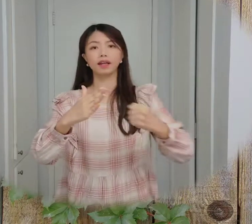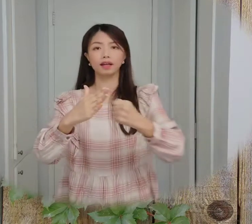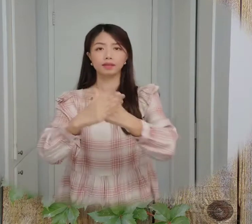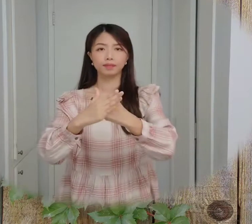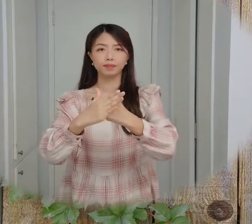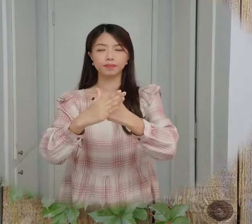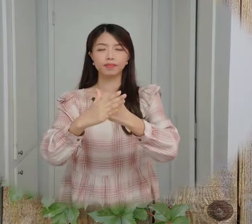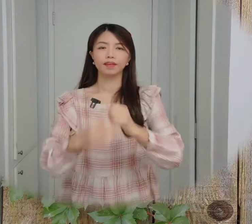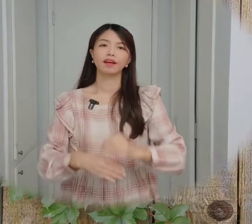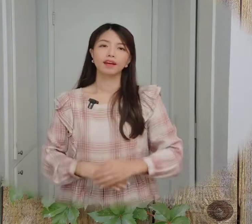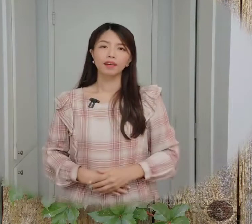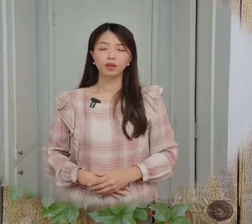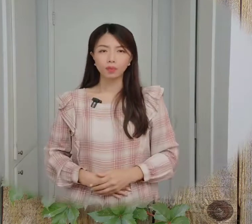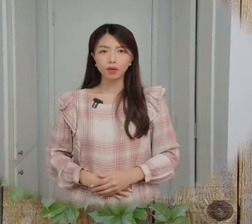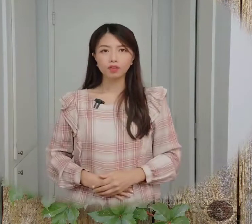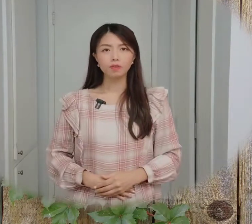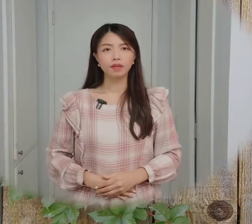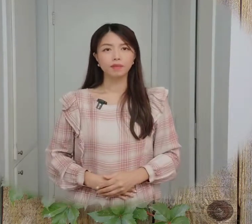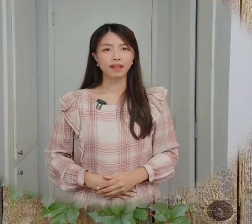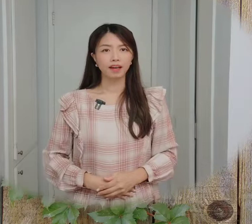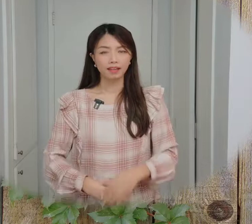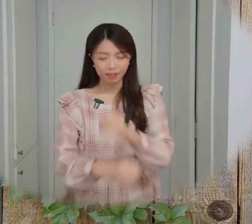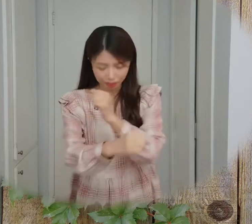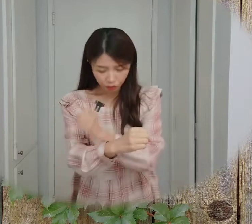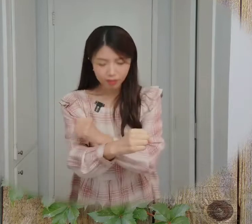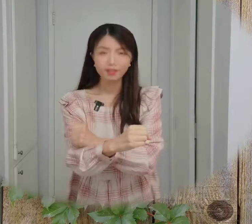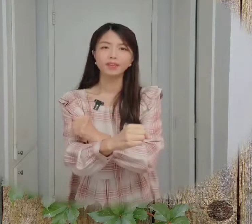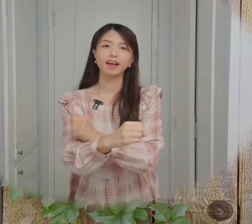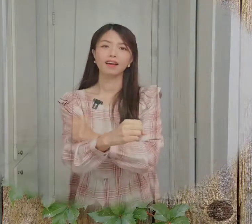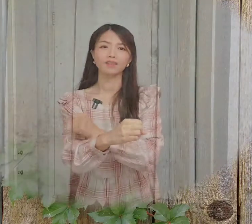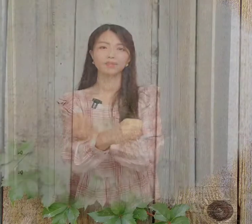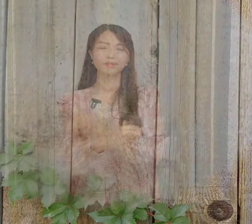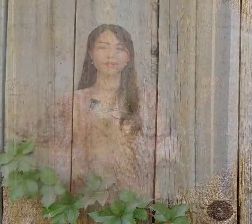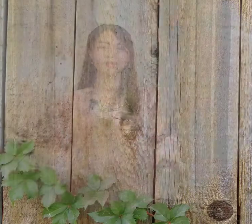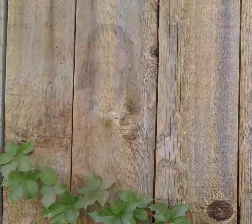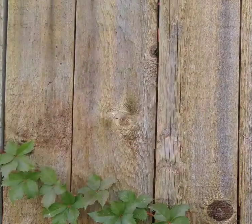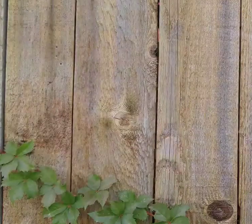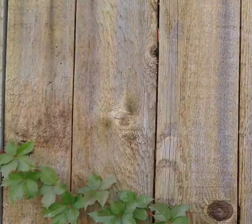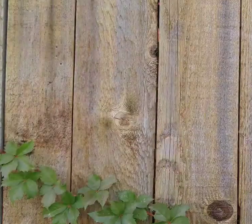세워가리라. 이렇게 표현해 주시면 됩니다. 수고하셨습니다.